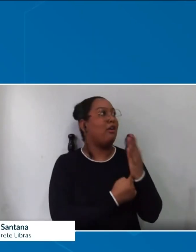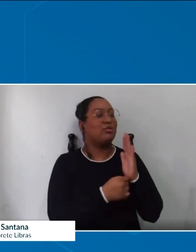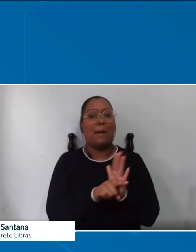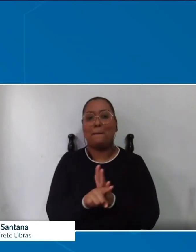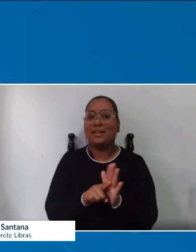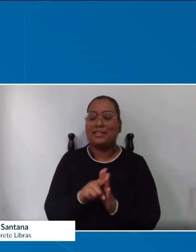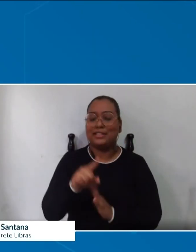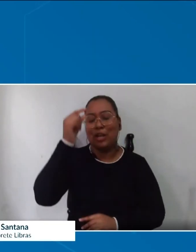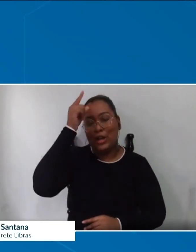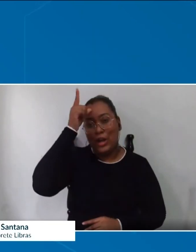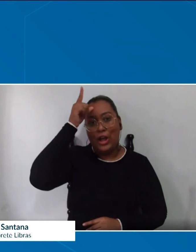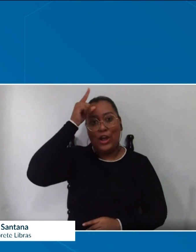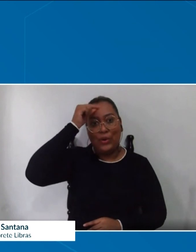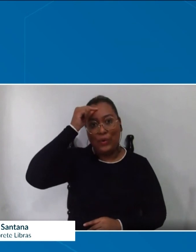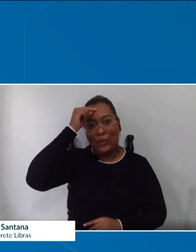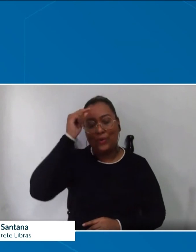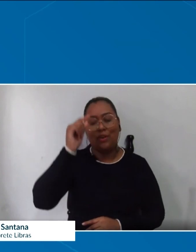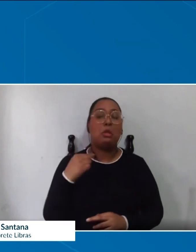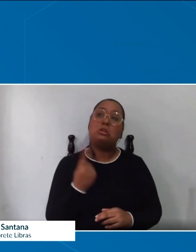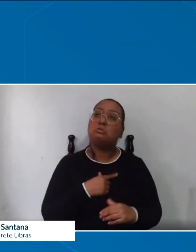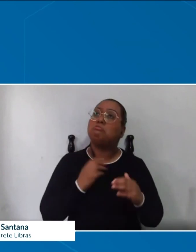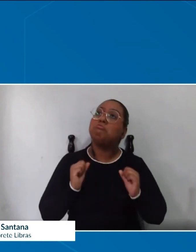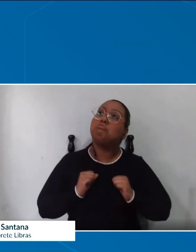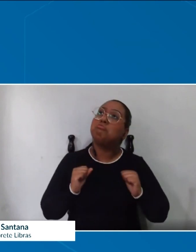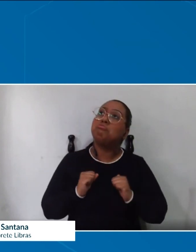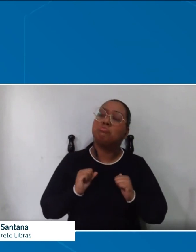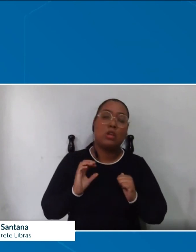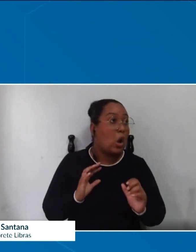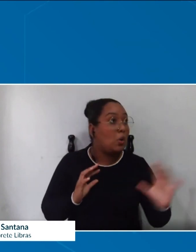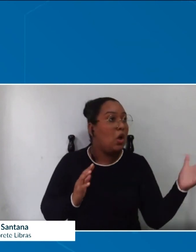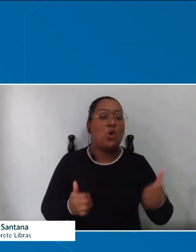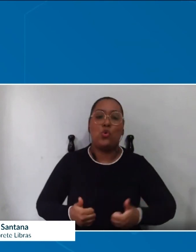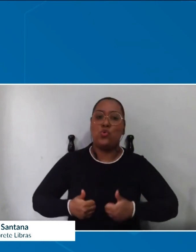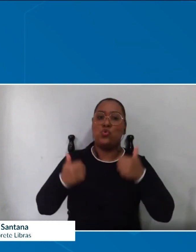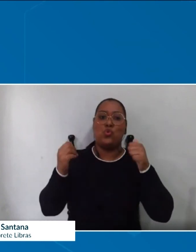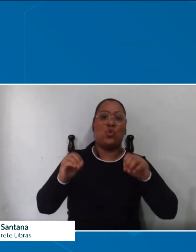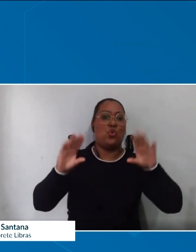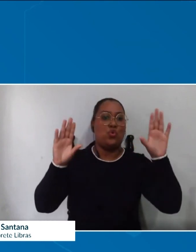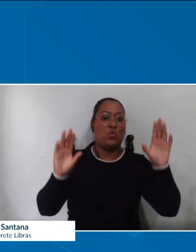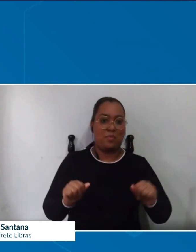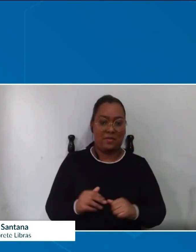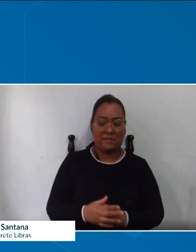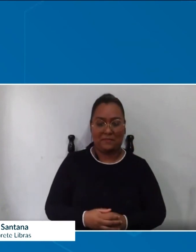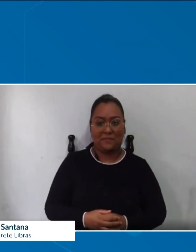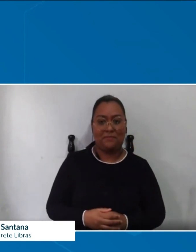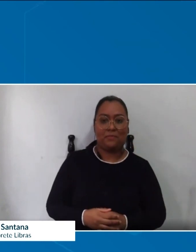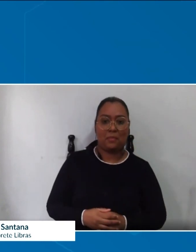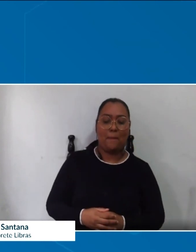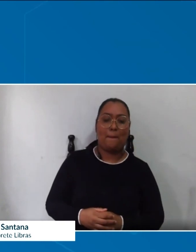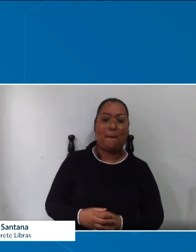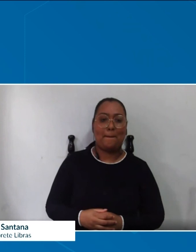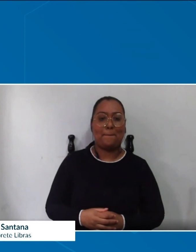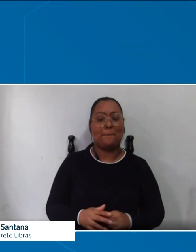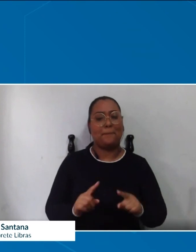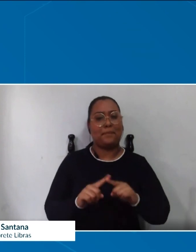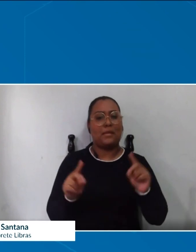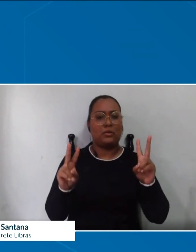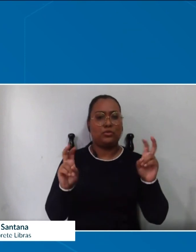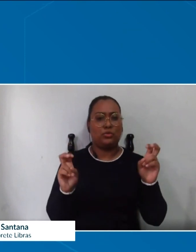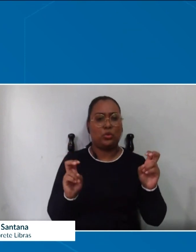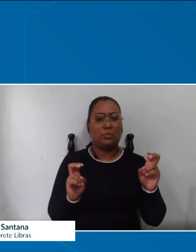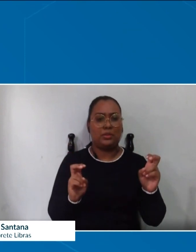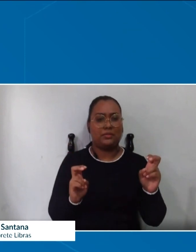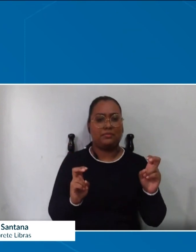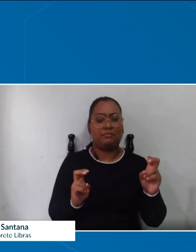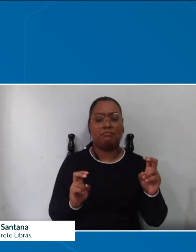era uma coisa que a gente não esperava e acabou acontecendo, né? Mas, voltando a falar sobre esse repasse de tecnologia